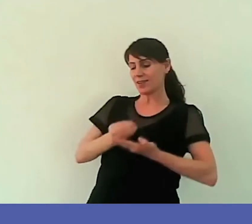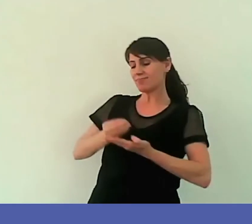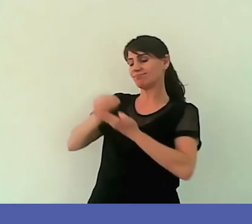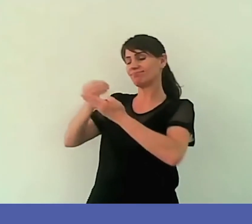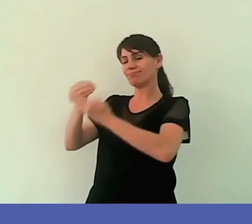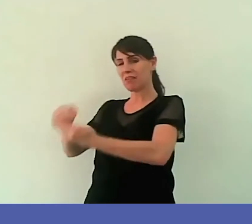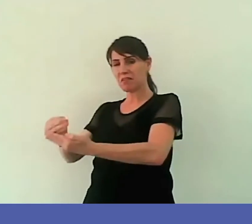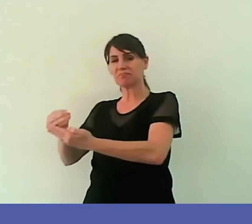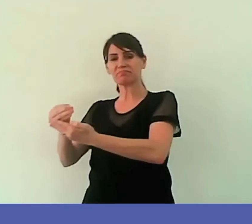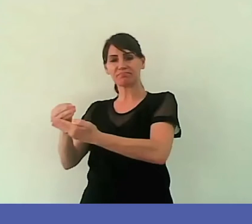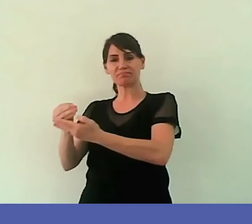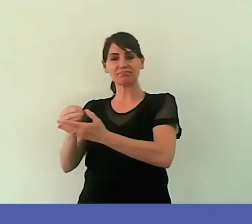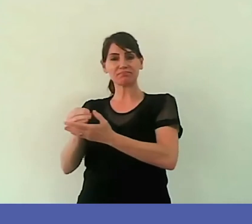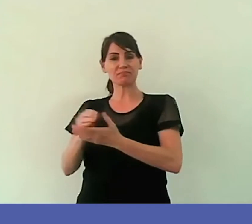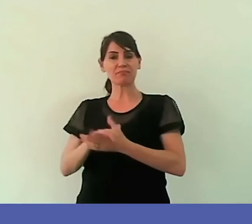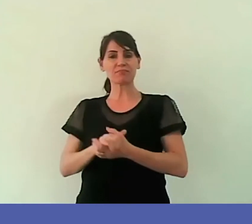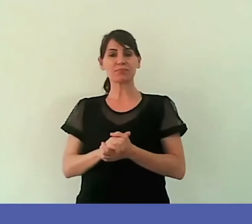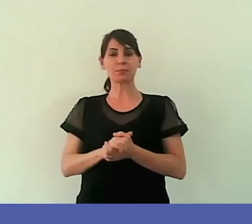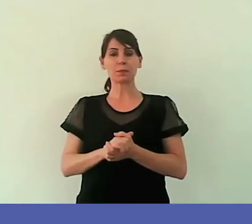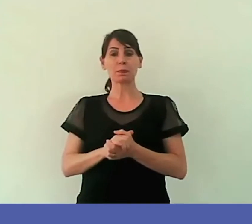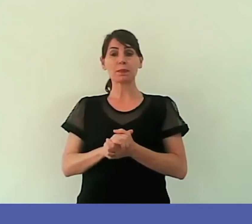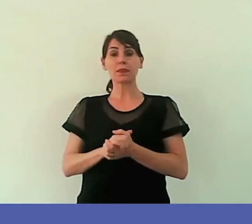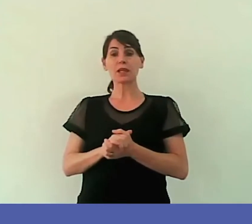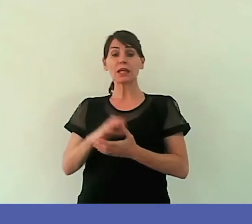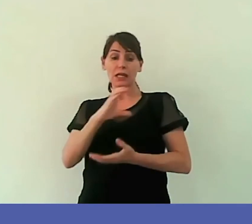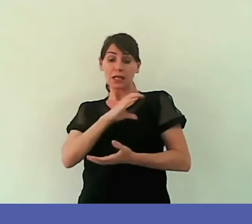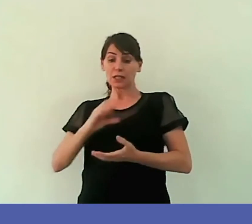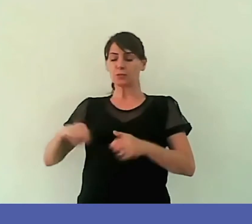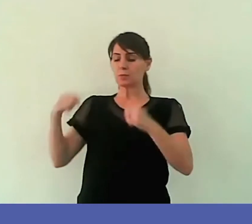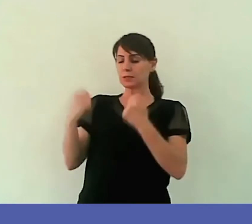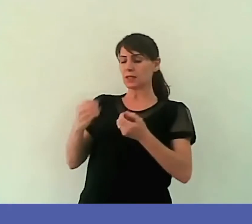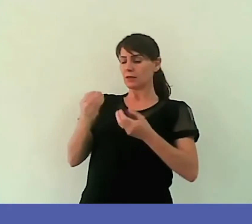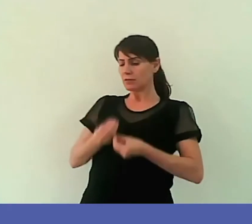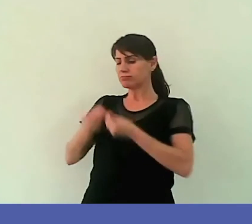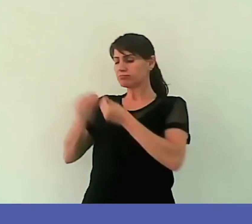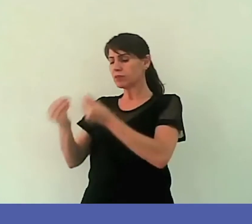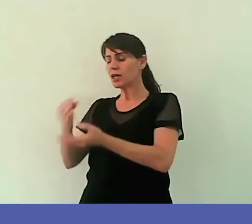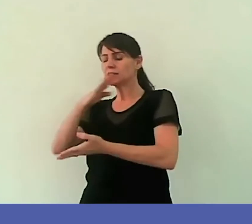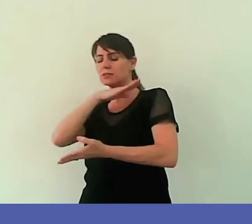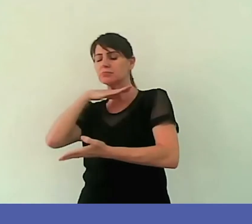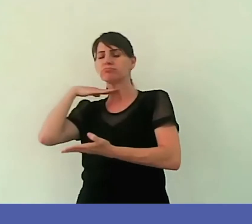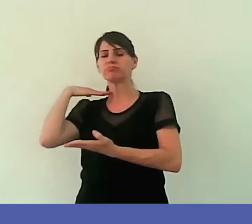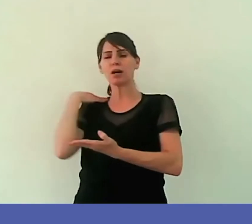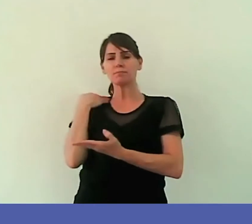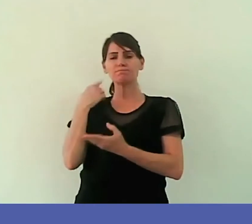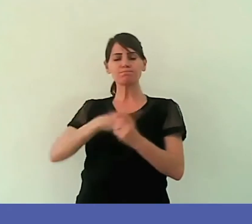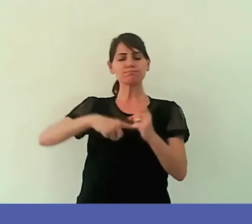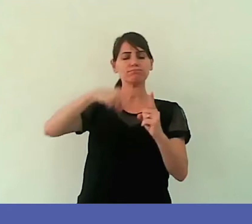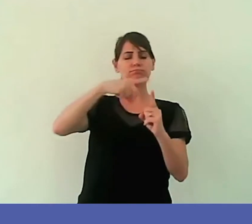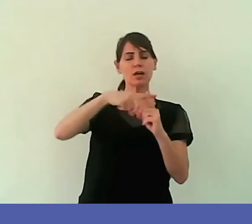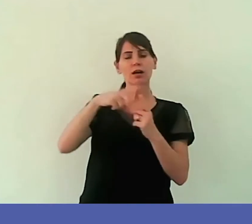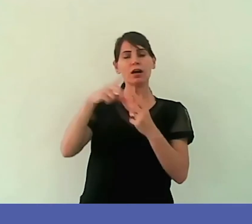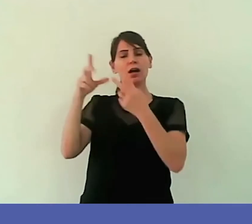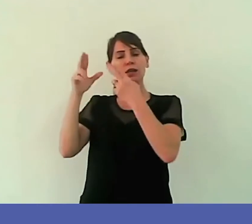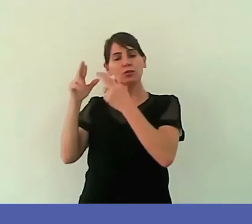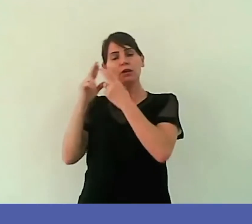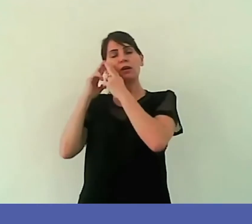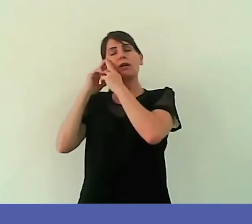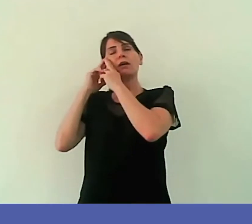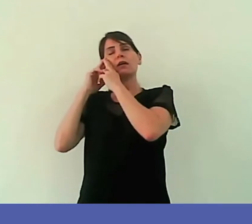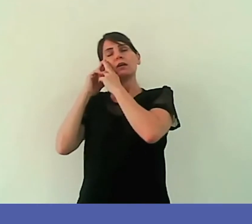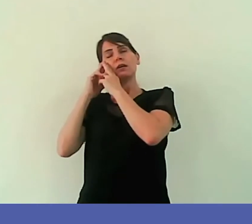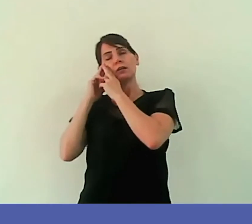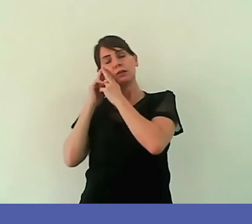Ele precisava se entregar, precisava morrer, né? Cair num pesado sono, para Deus